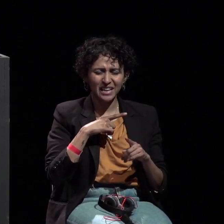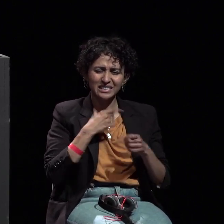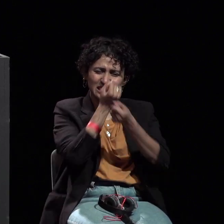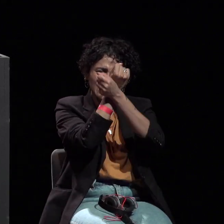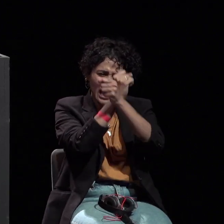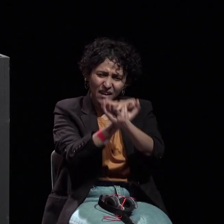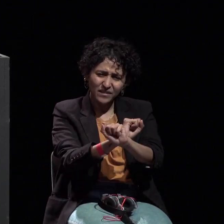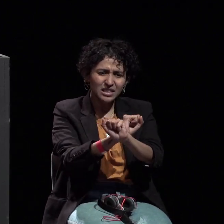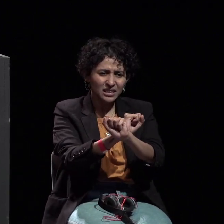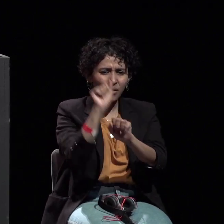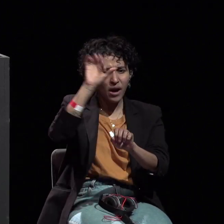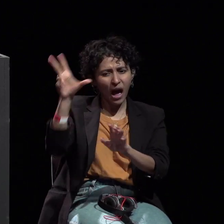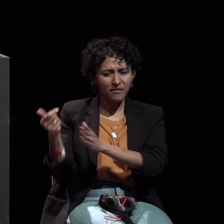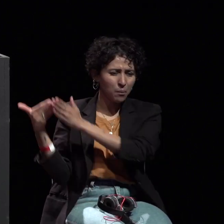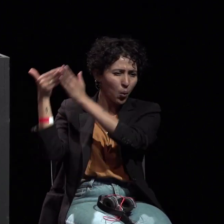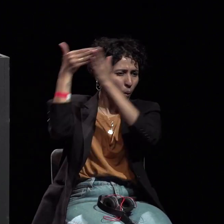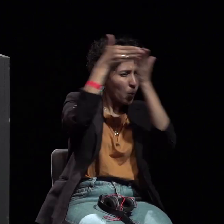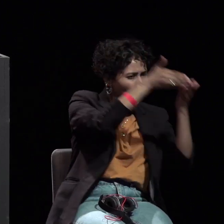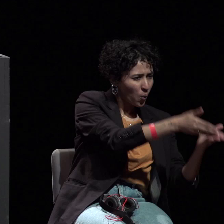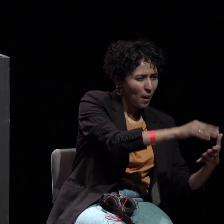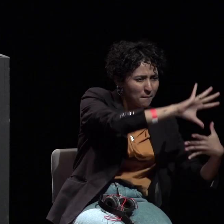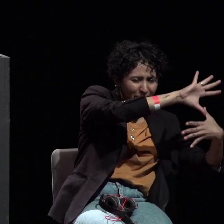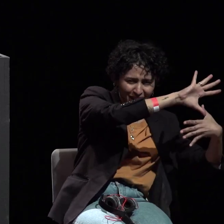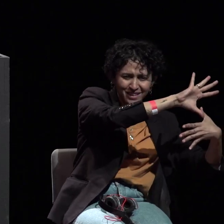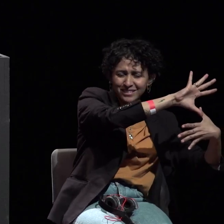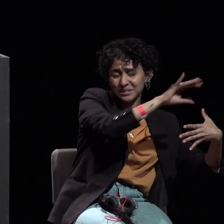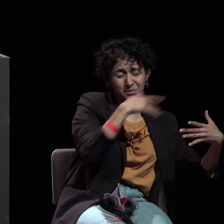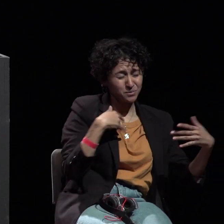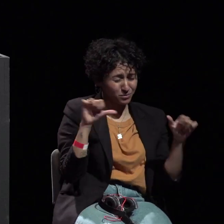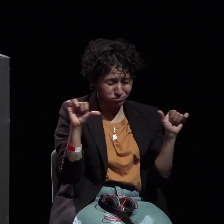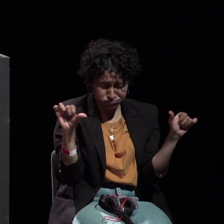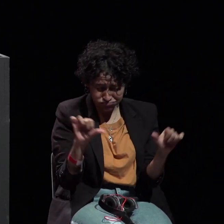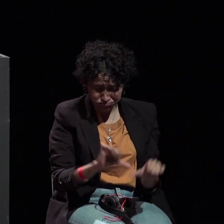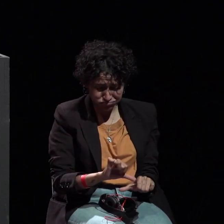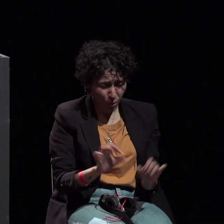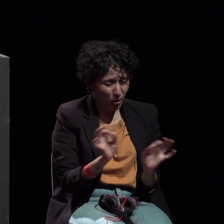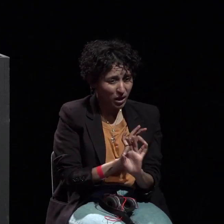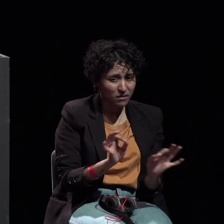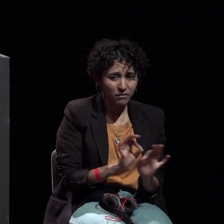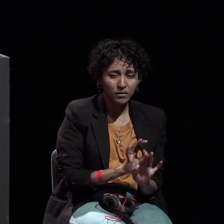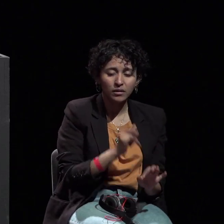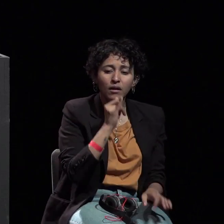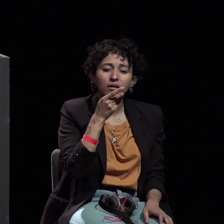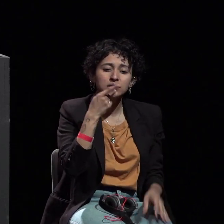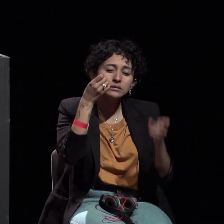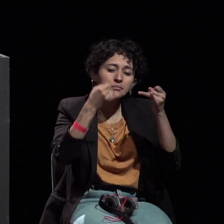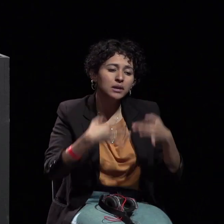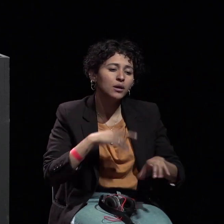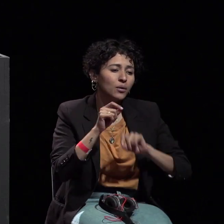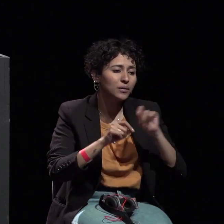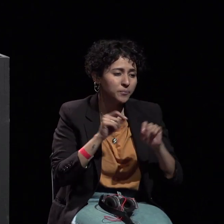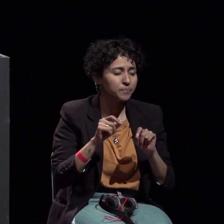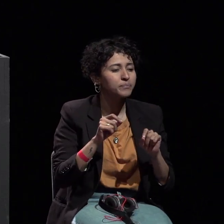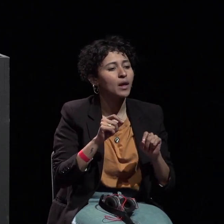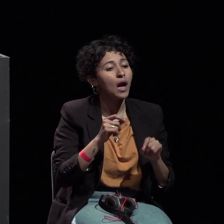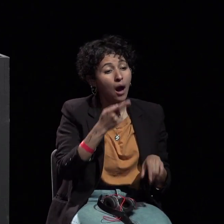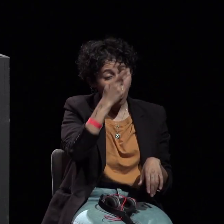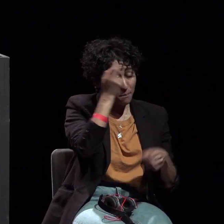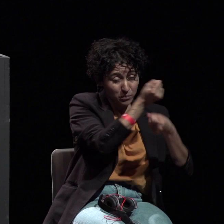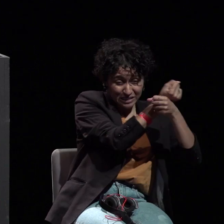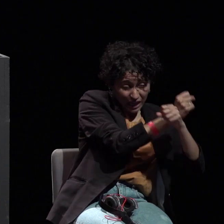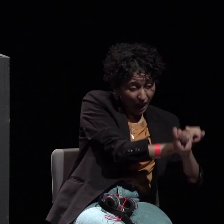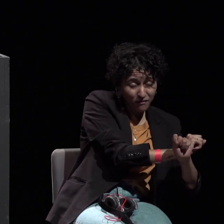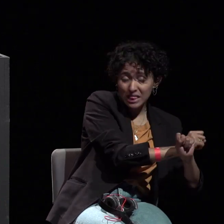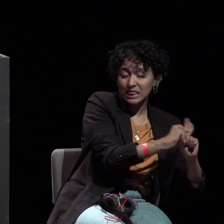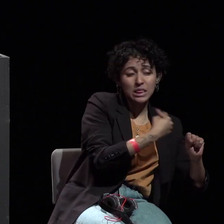vai dizer que o escravizado não podia olhar o seu dono, o seu senhor. E, do ponto de